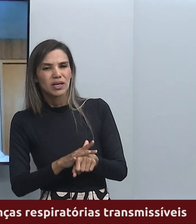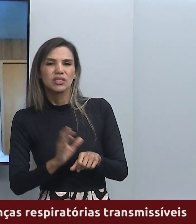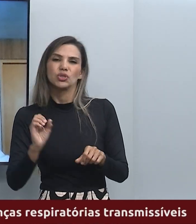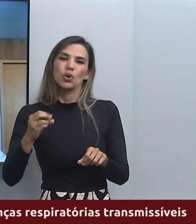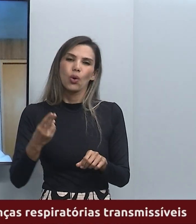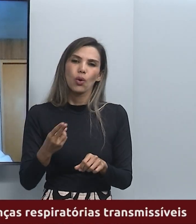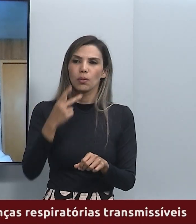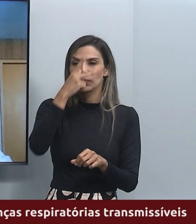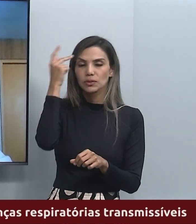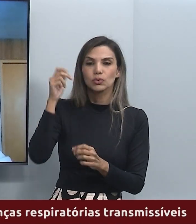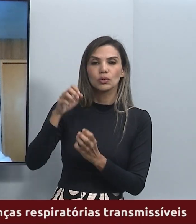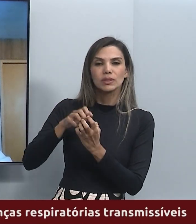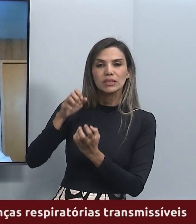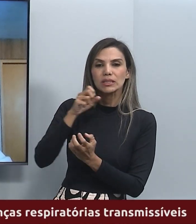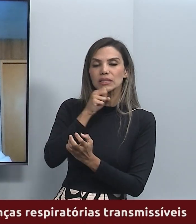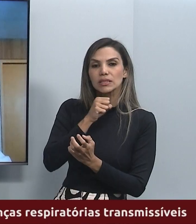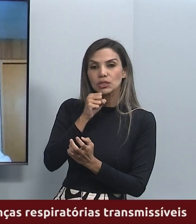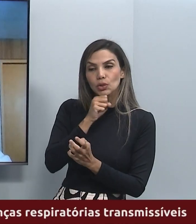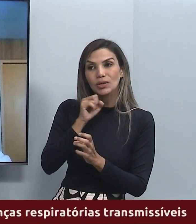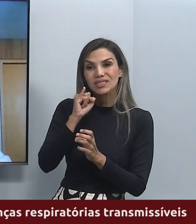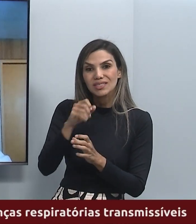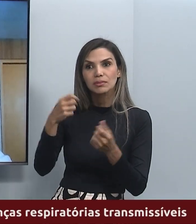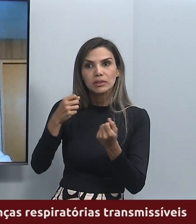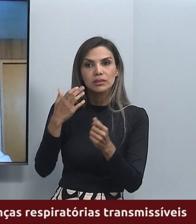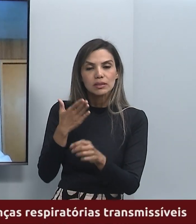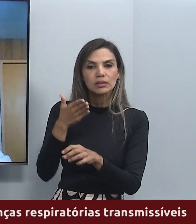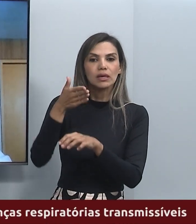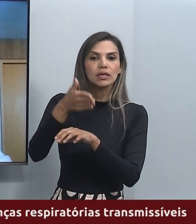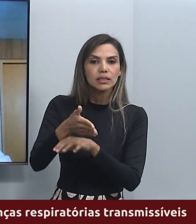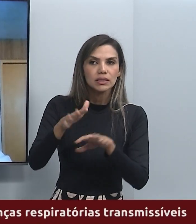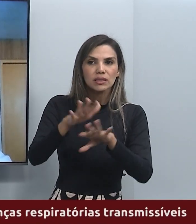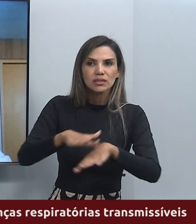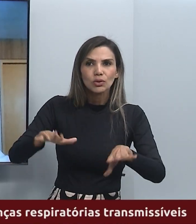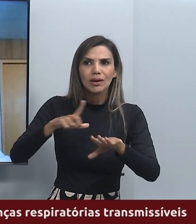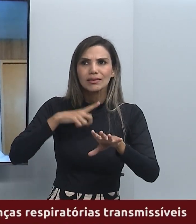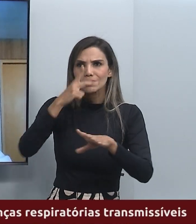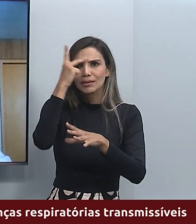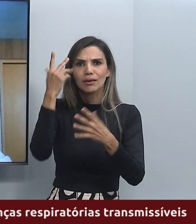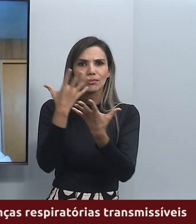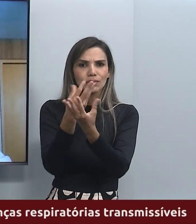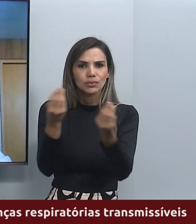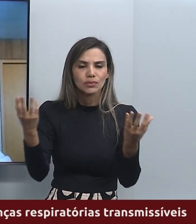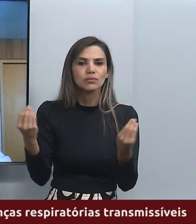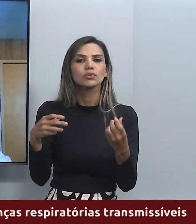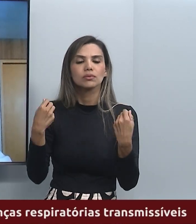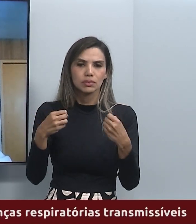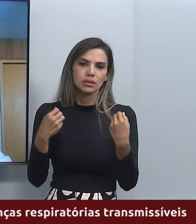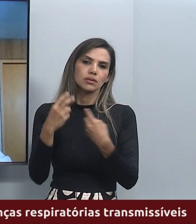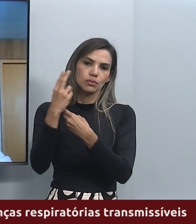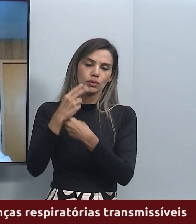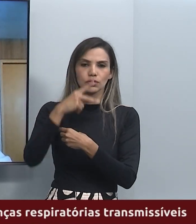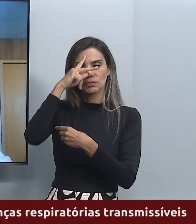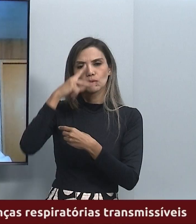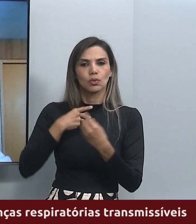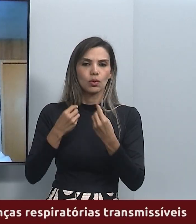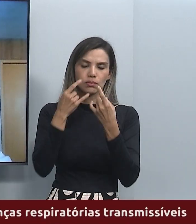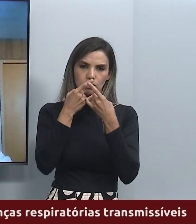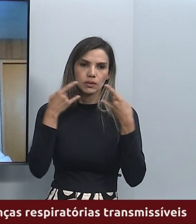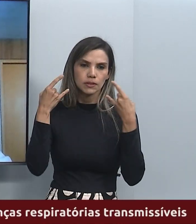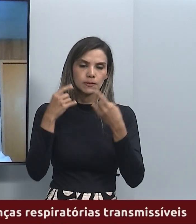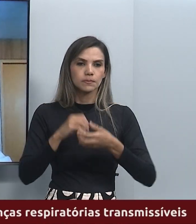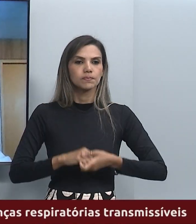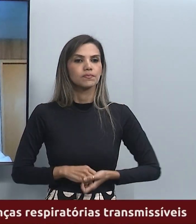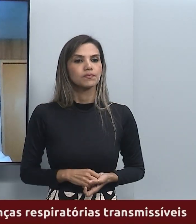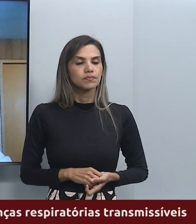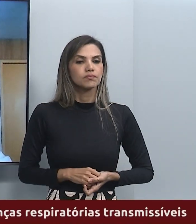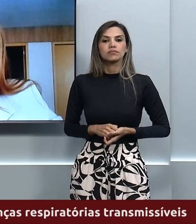não, é recomendável que quando forem a esses ambientes que se protejam com máscara. Bom, doutora, a gente falou que alguns grupos, e a